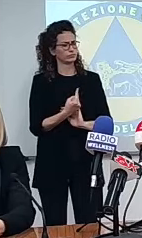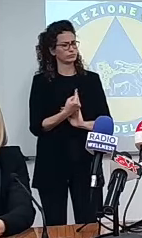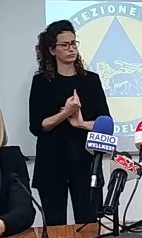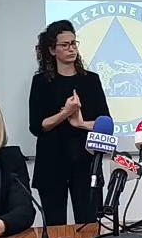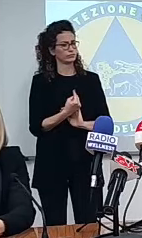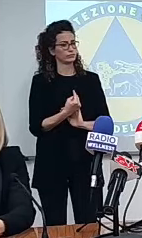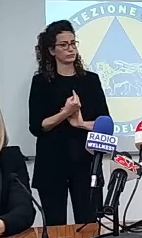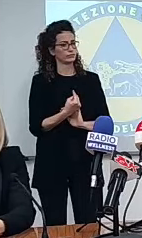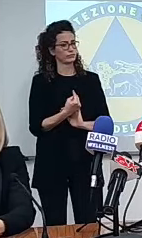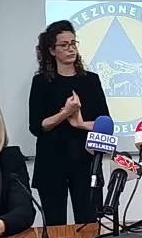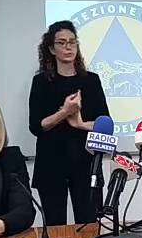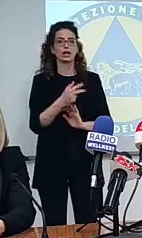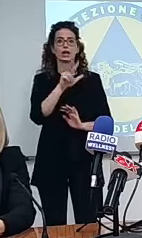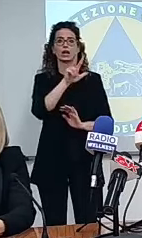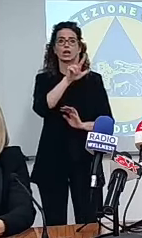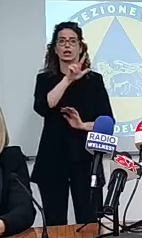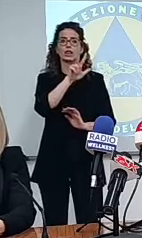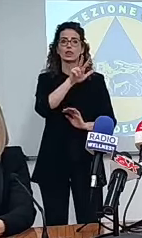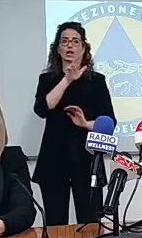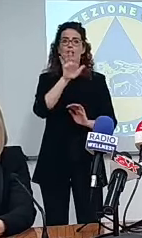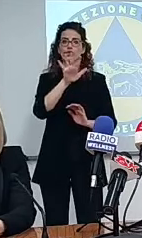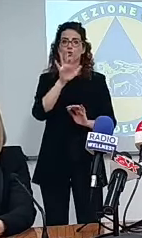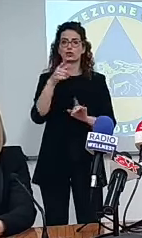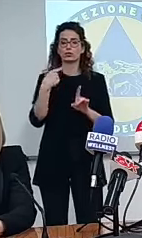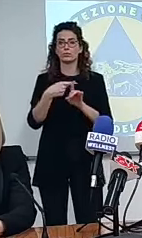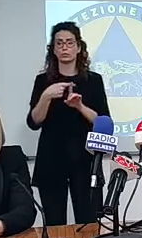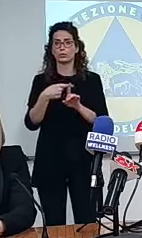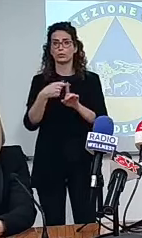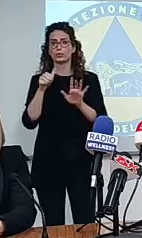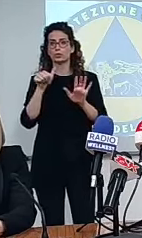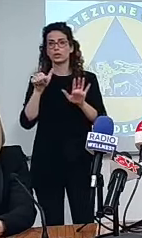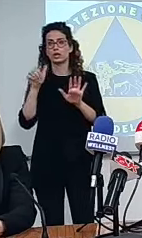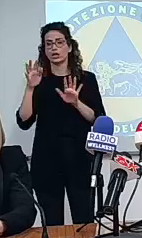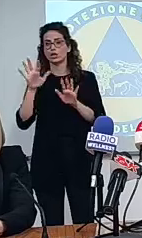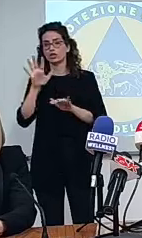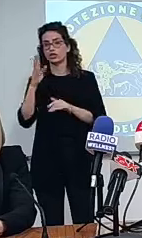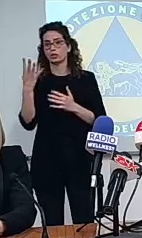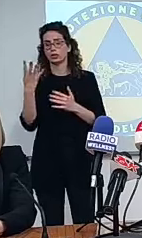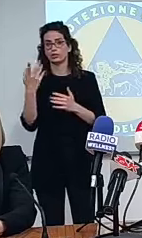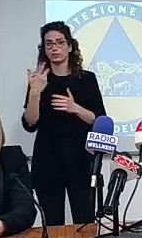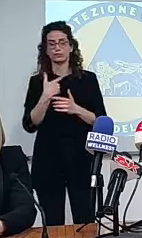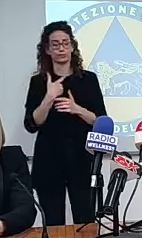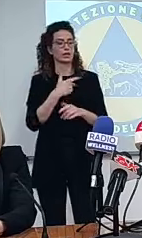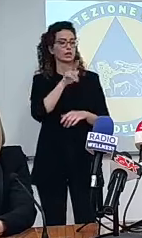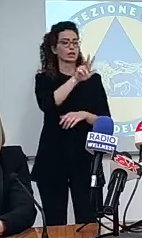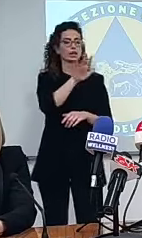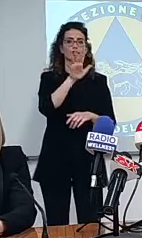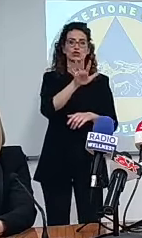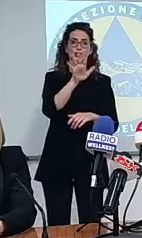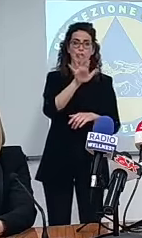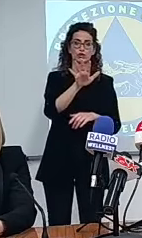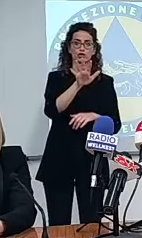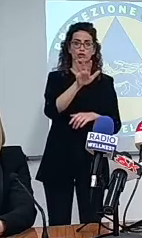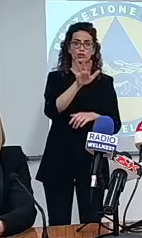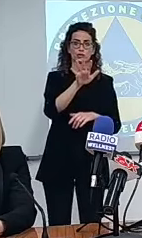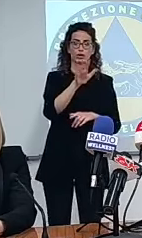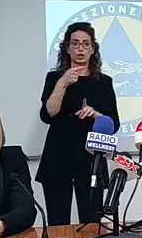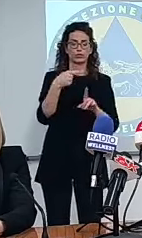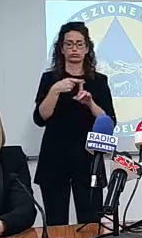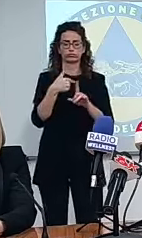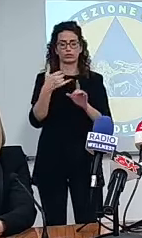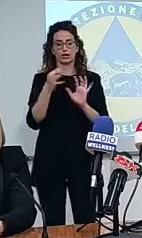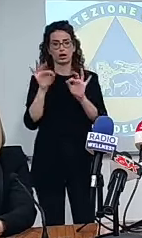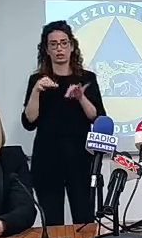169.000? Cioè 355 più 169 fa 603. Ma No, no. 355 più 169 non arriviamo a